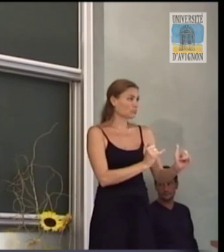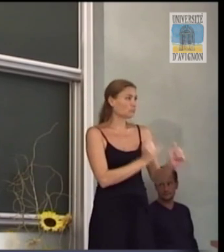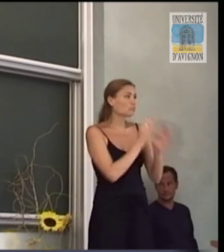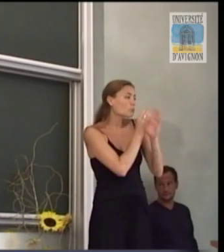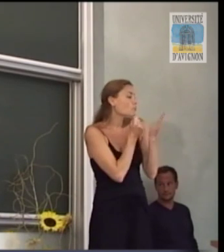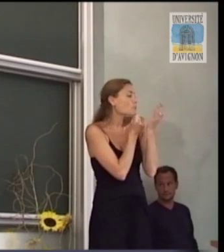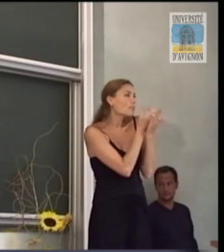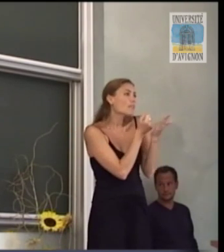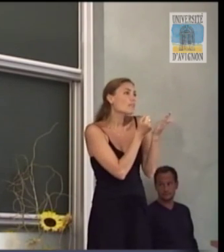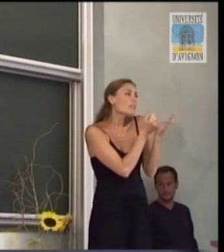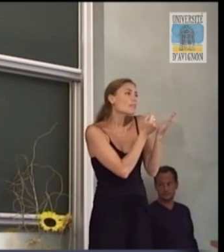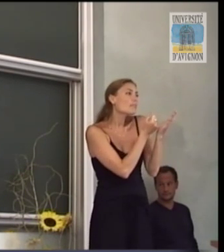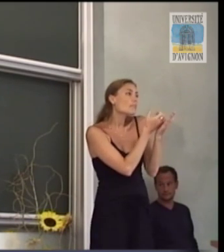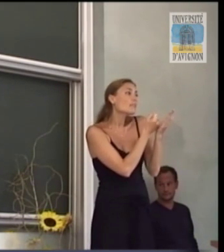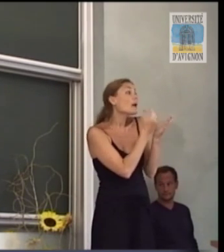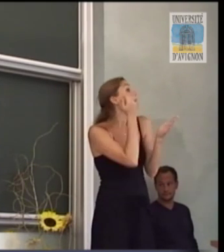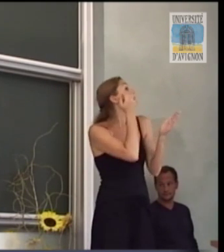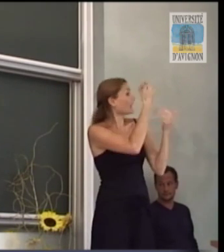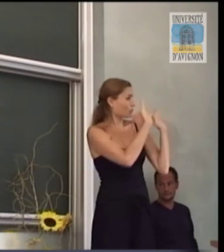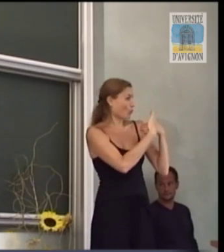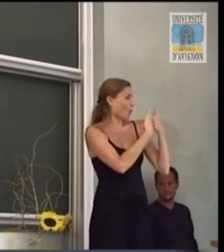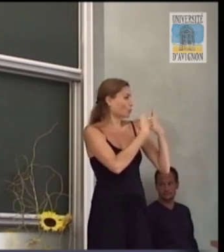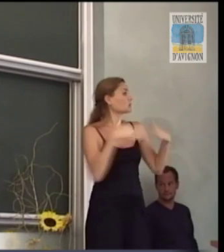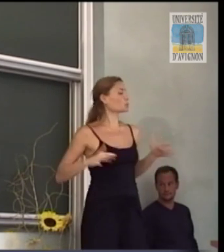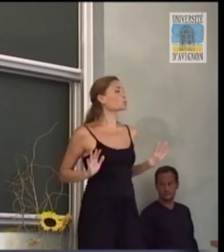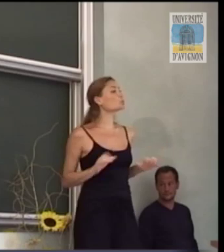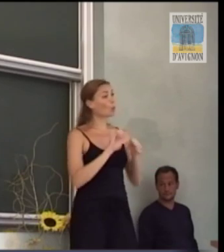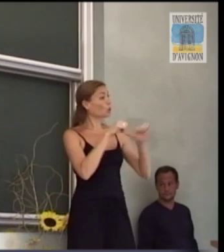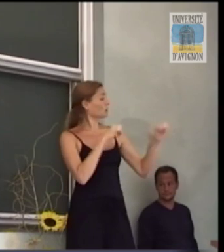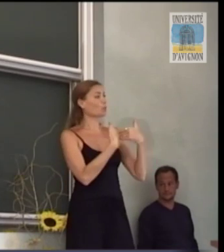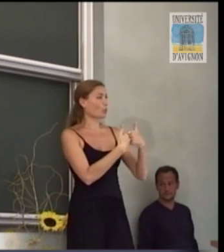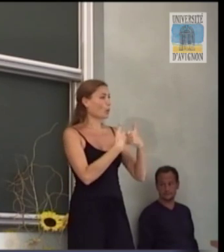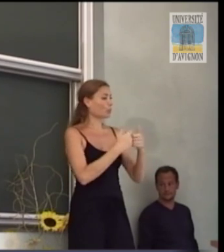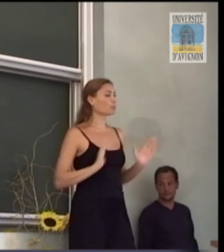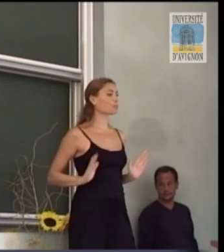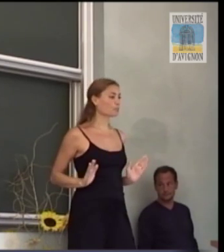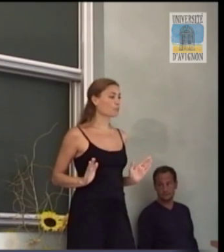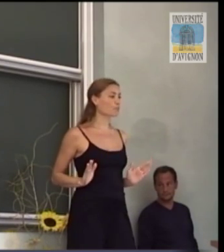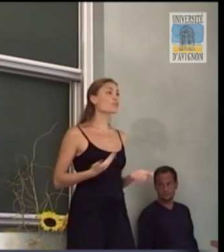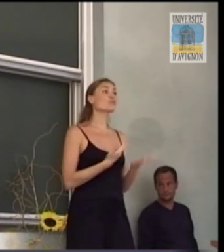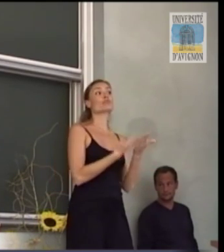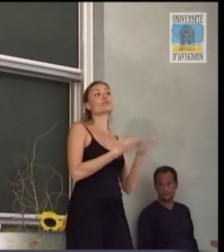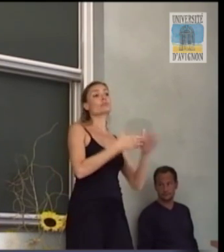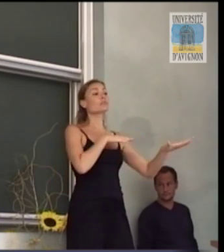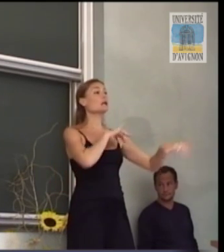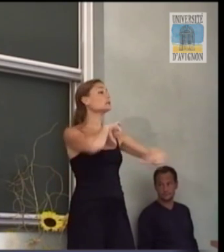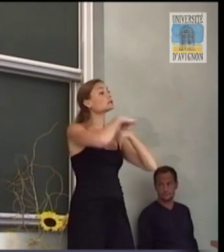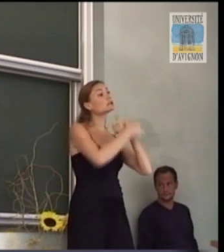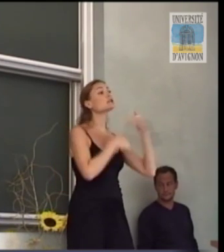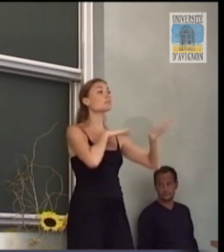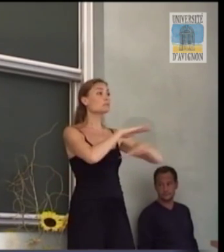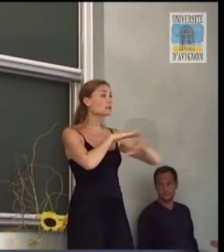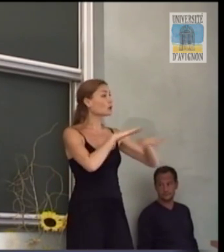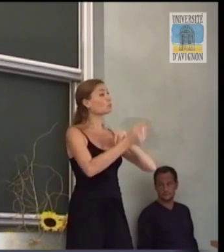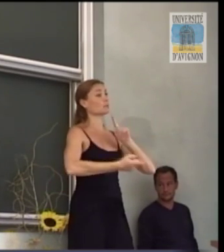donner les informations que le spectateur déficient visuel souhaite avoir. Donc voilà, c'est une manière aussi, parce qu'on sait bien qu'il y a des